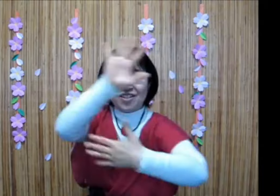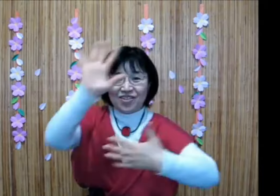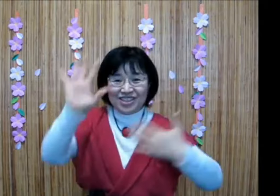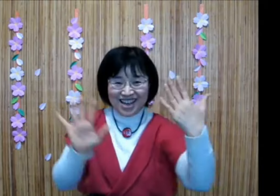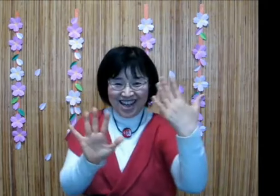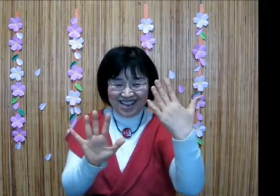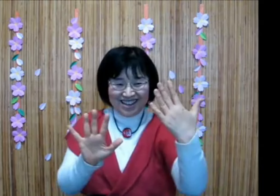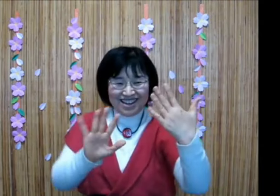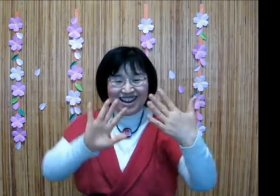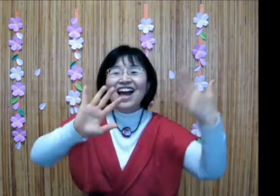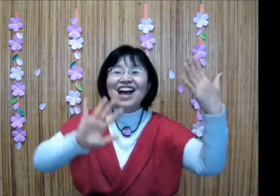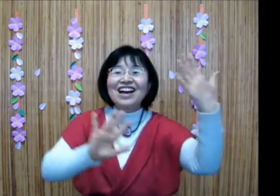2回。霞